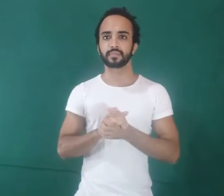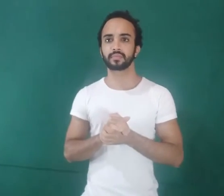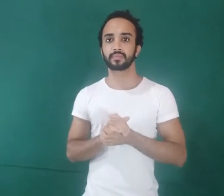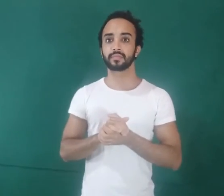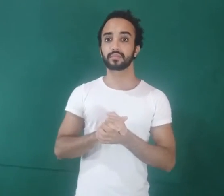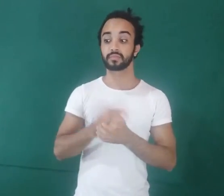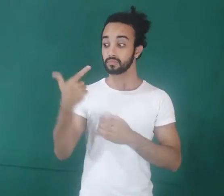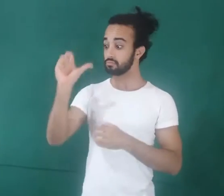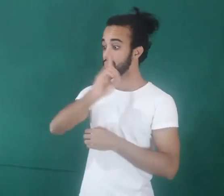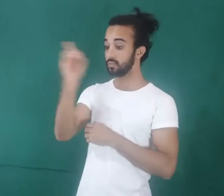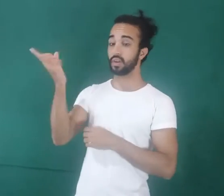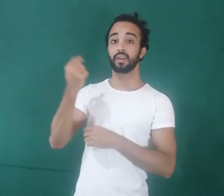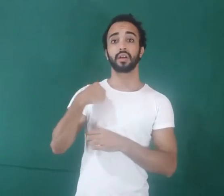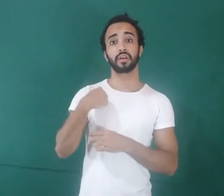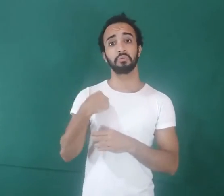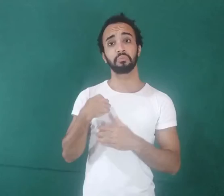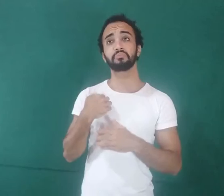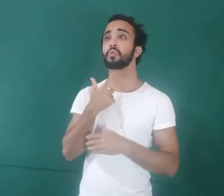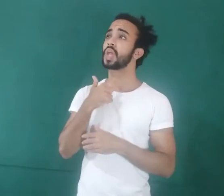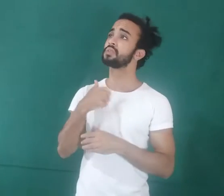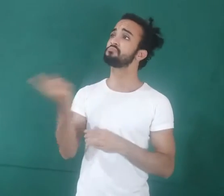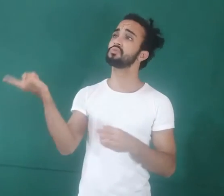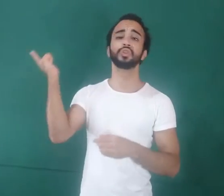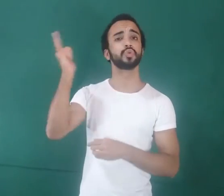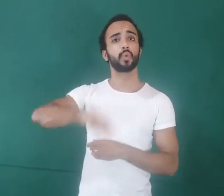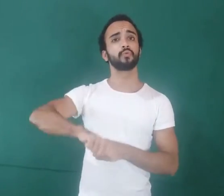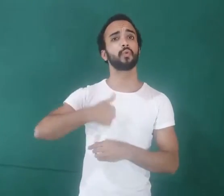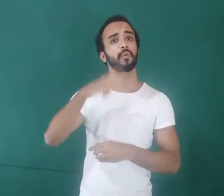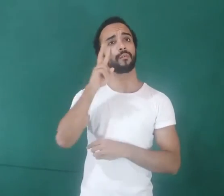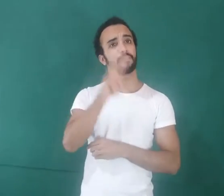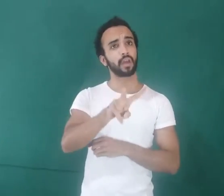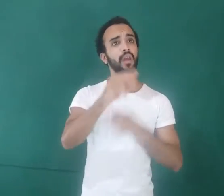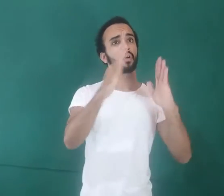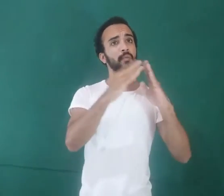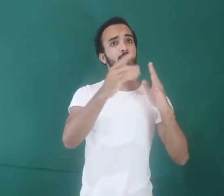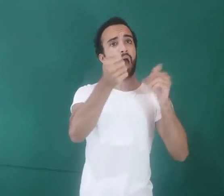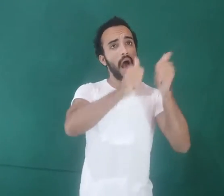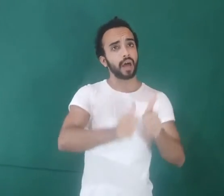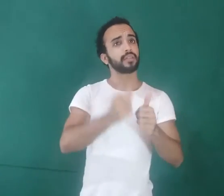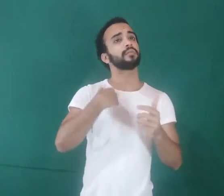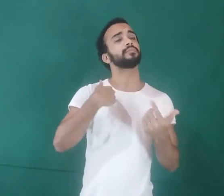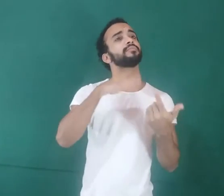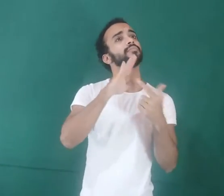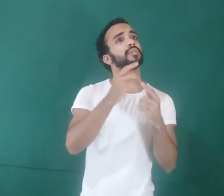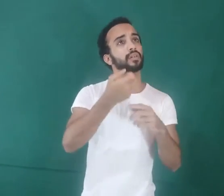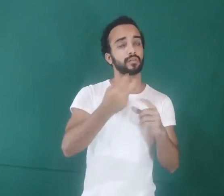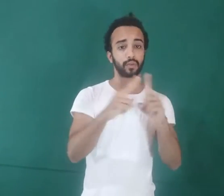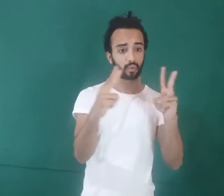dia eu tava de bobeira em casa, eu disse, eu vou voltar naquela exposição. Eu voltei nessa exposição 5 vezes, eu fiz anotações. A exposição,